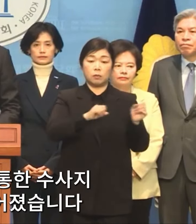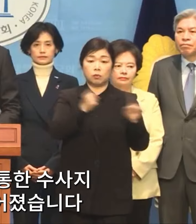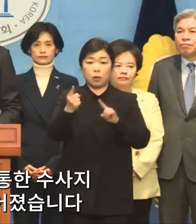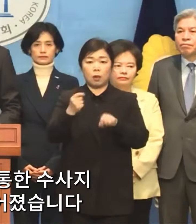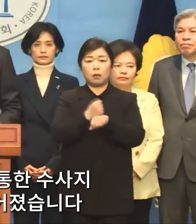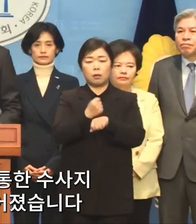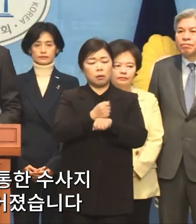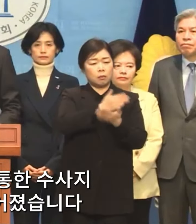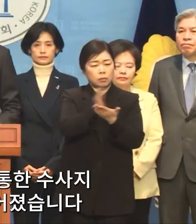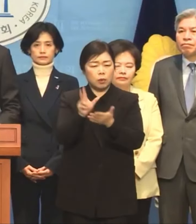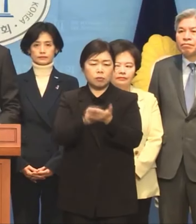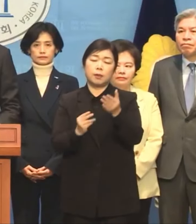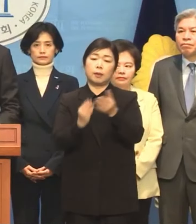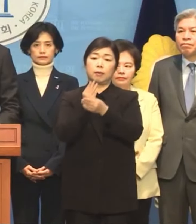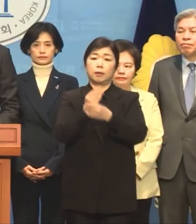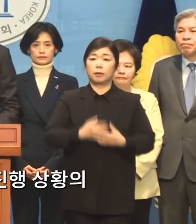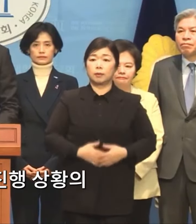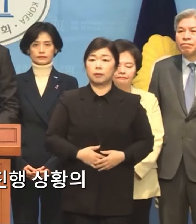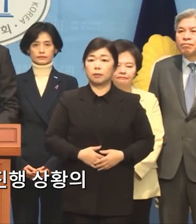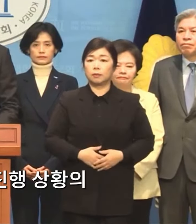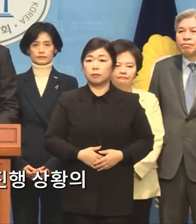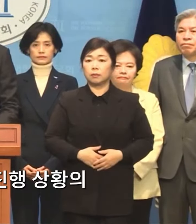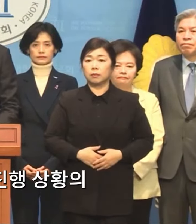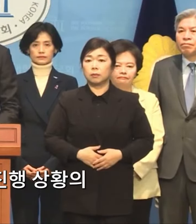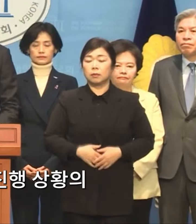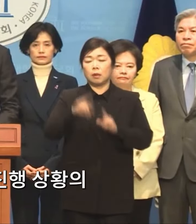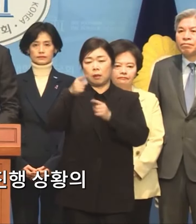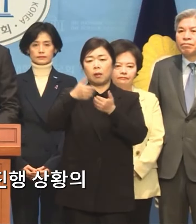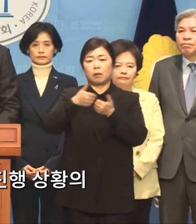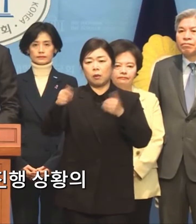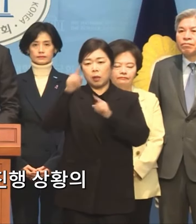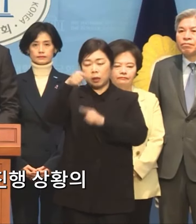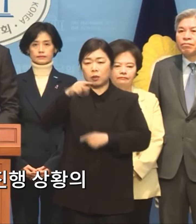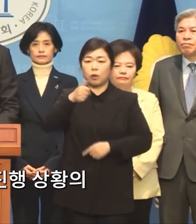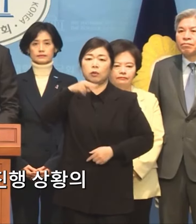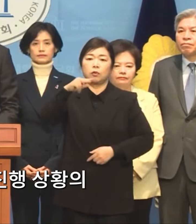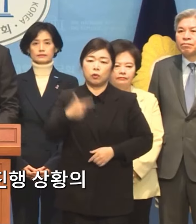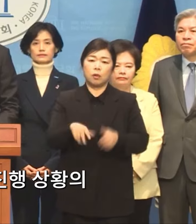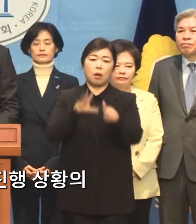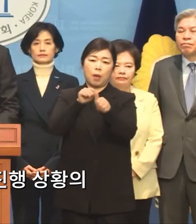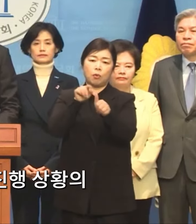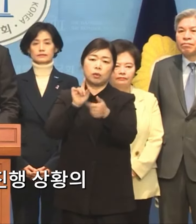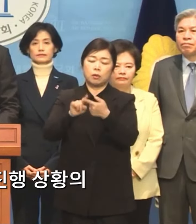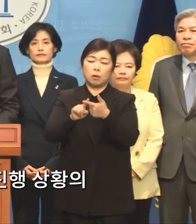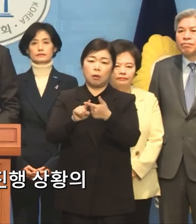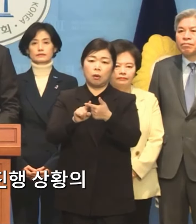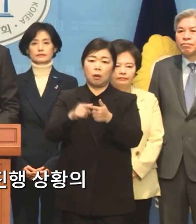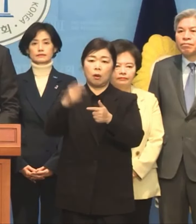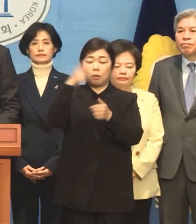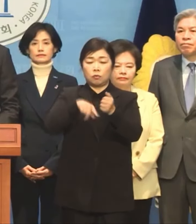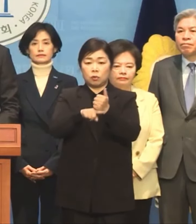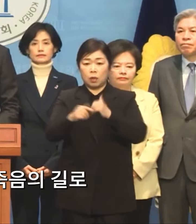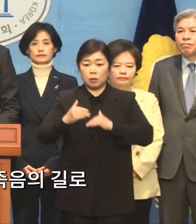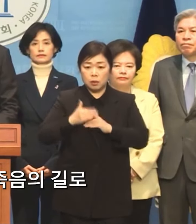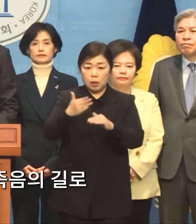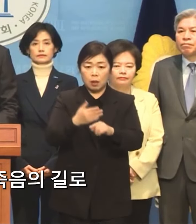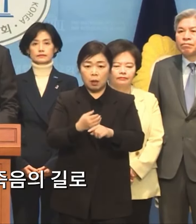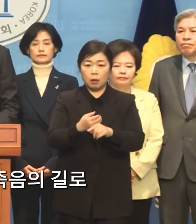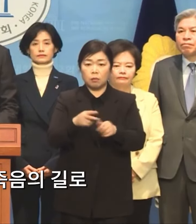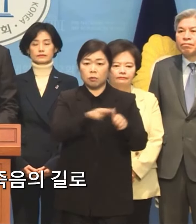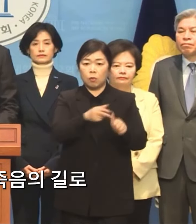1년의 사태가 벌어졌습니다고 이성균 배우에 대한 수사진행 상황의 무분별한 유출로